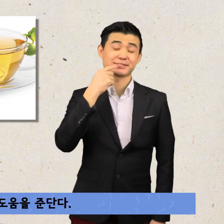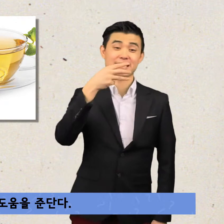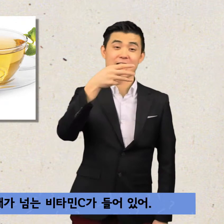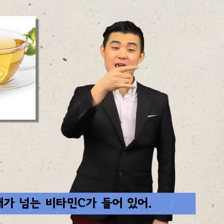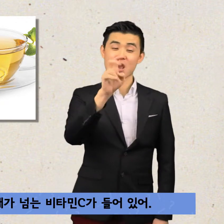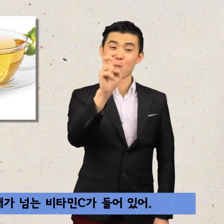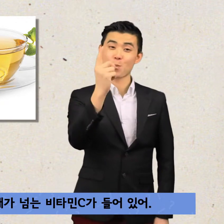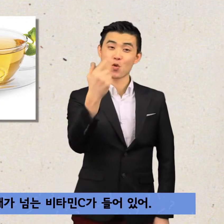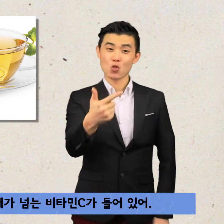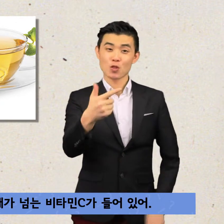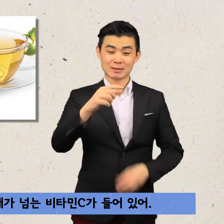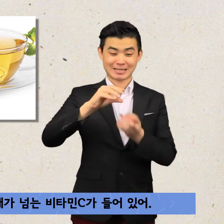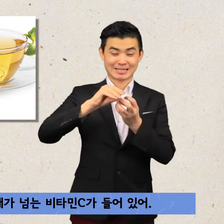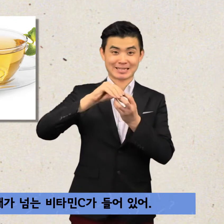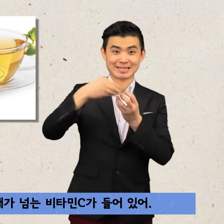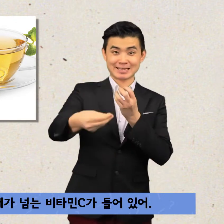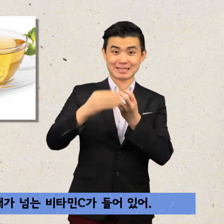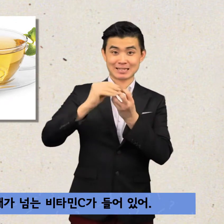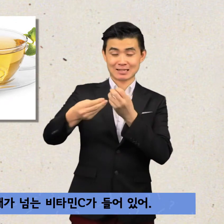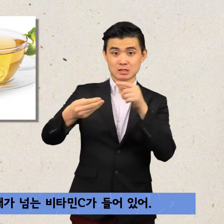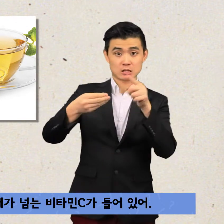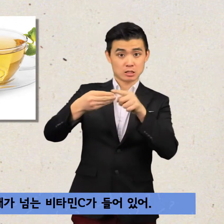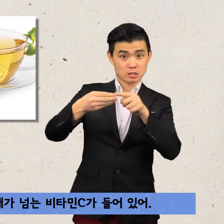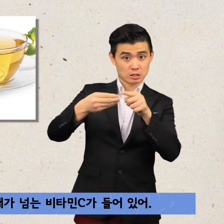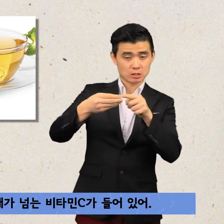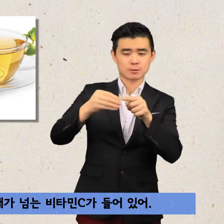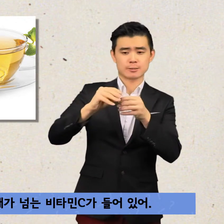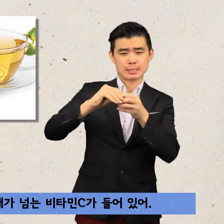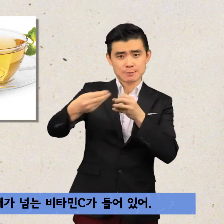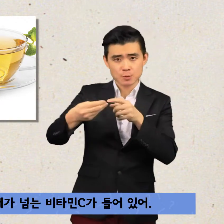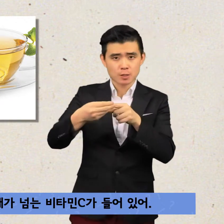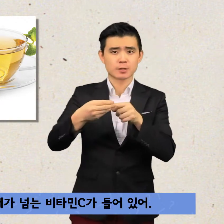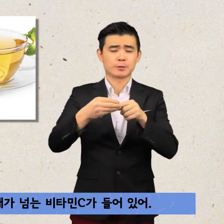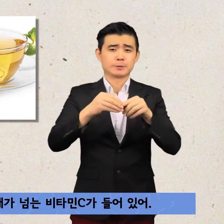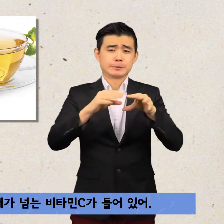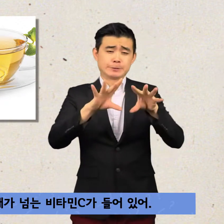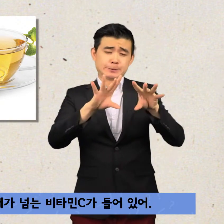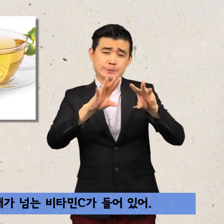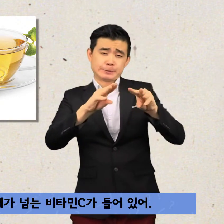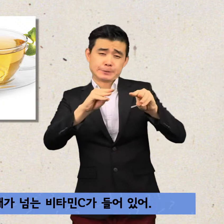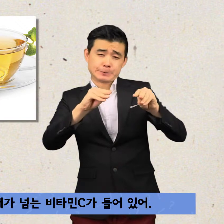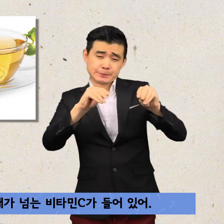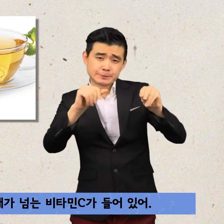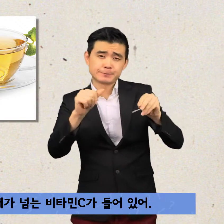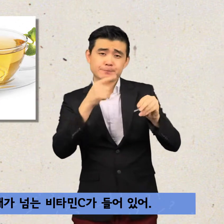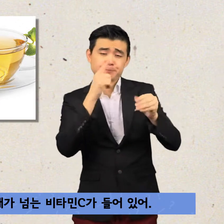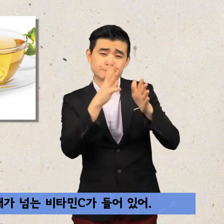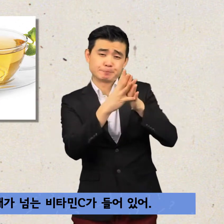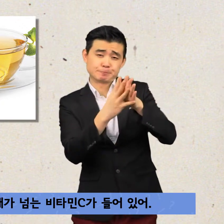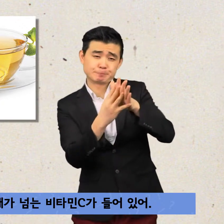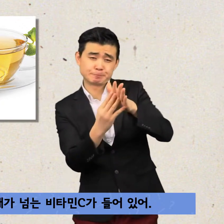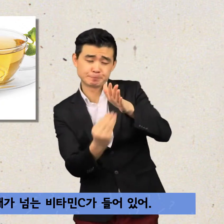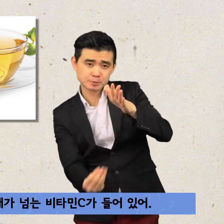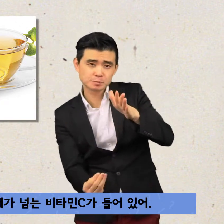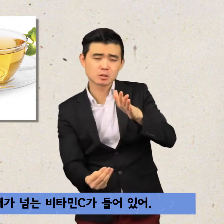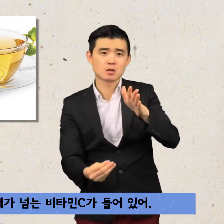레몬 껍질에는 레몬 즙에 열배가 넘는 비타민C가 들어 있어.